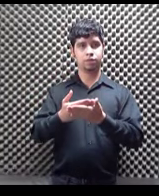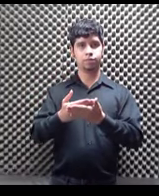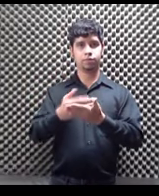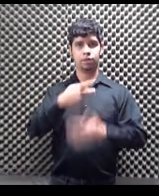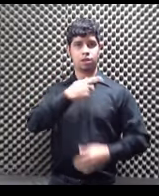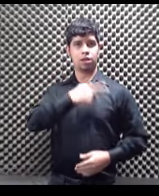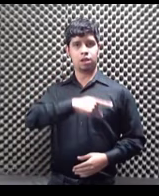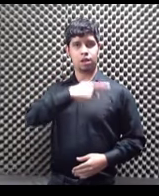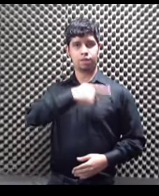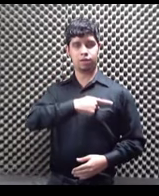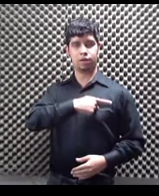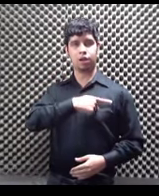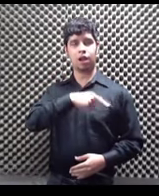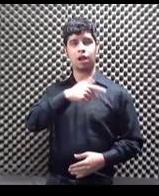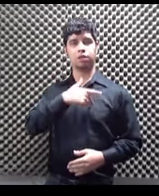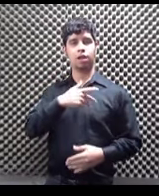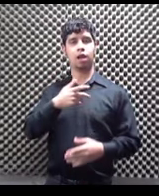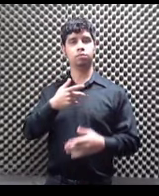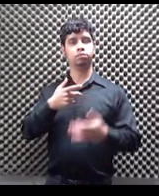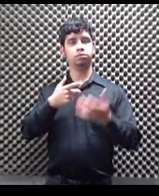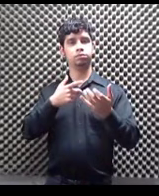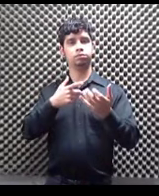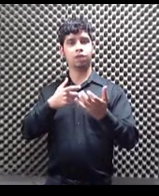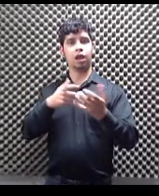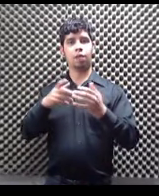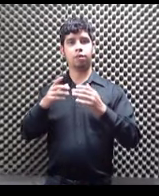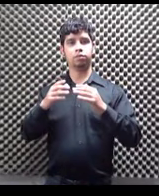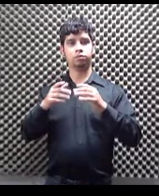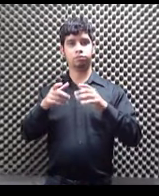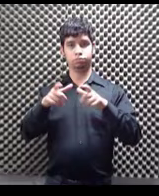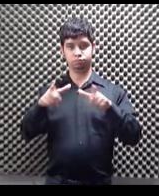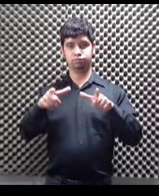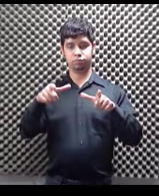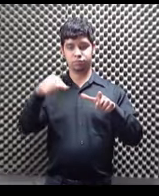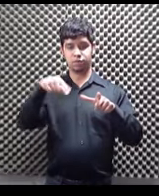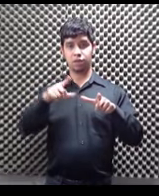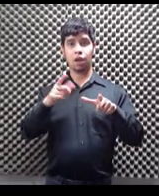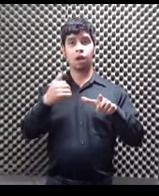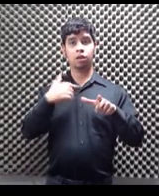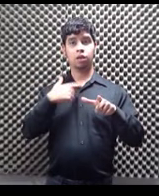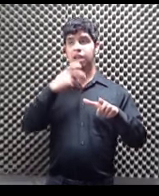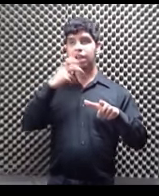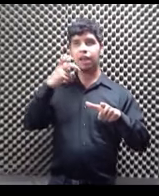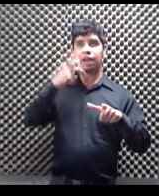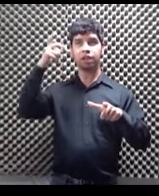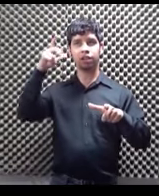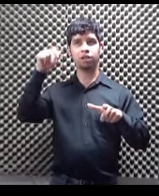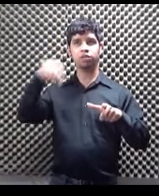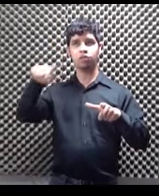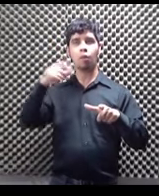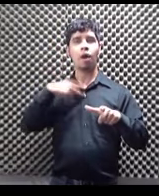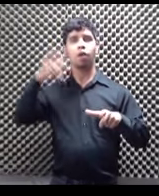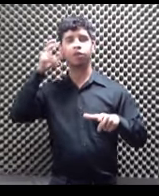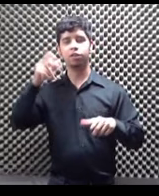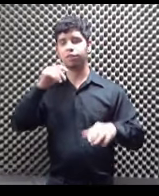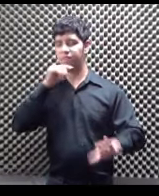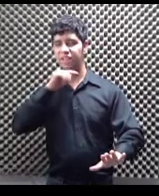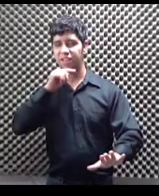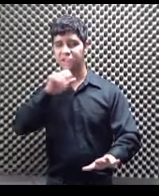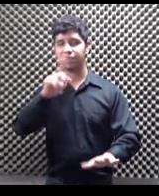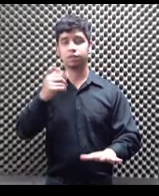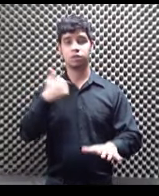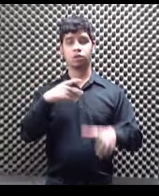O sea, Carmelo lo va a buscar. ¿Cómo? Bueno, casi se podría decir. Pues lo va a escuchar de allí, la puerta está bien cerquita. Y está, usted